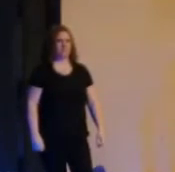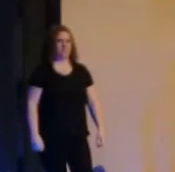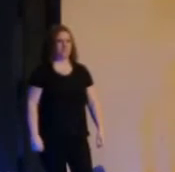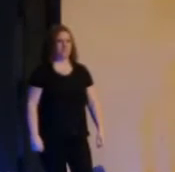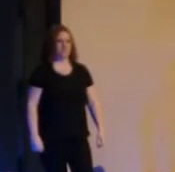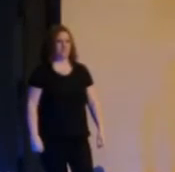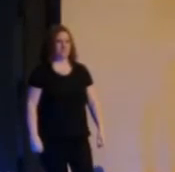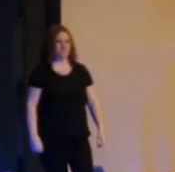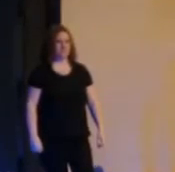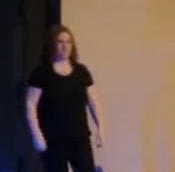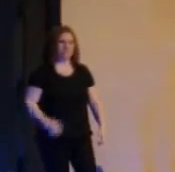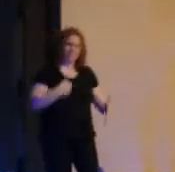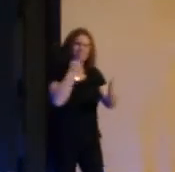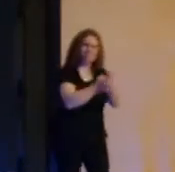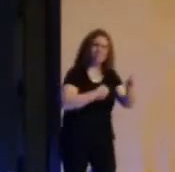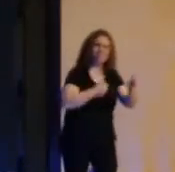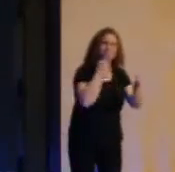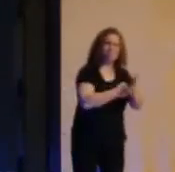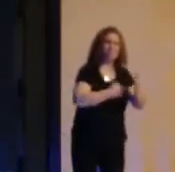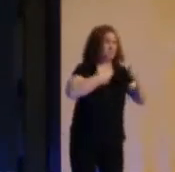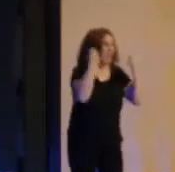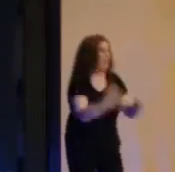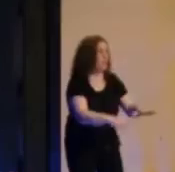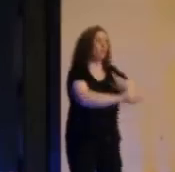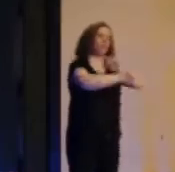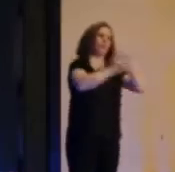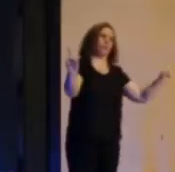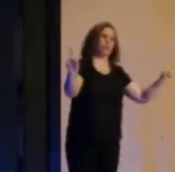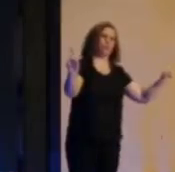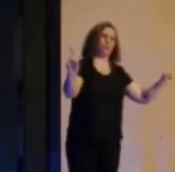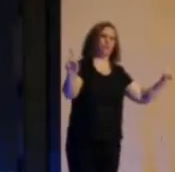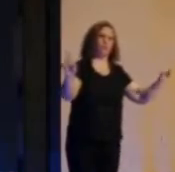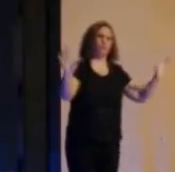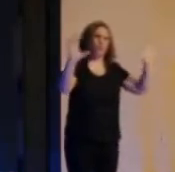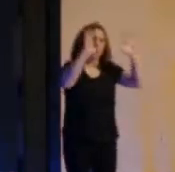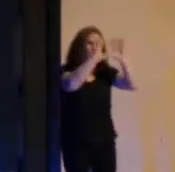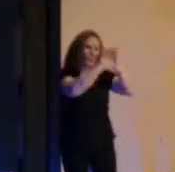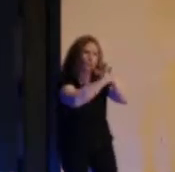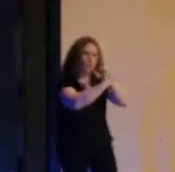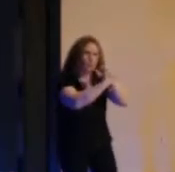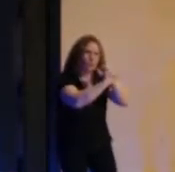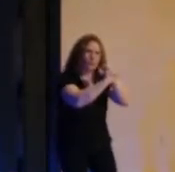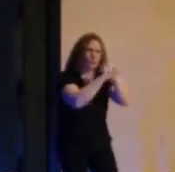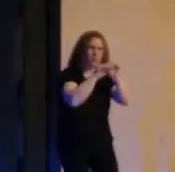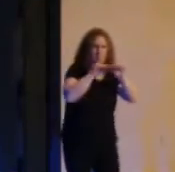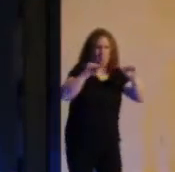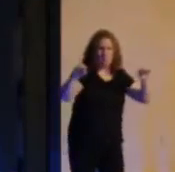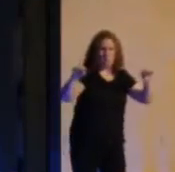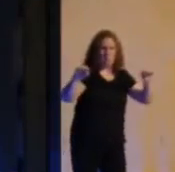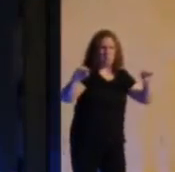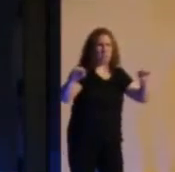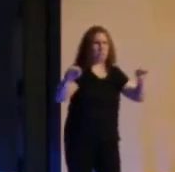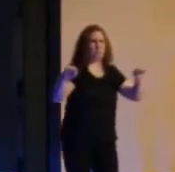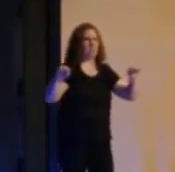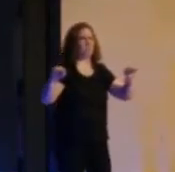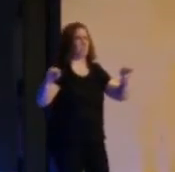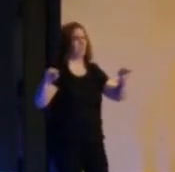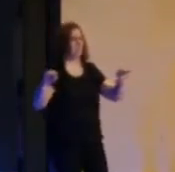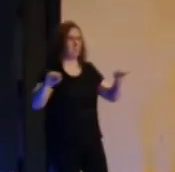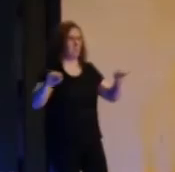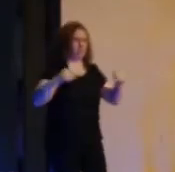Decide no rendirse y escribe en su memoria estos pensamientos. Decide ver la